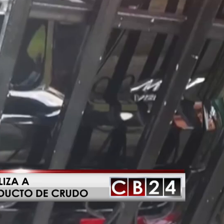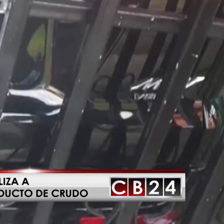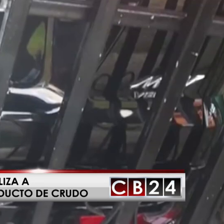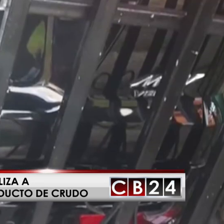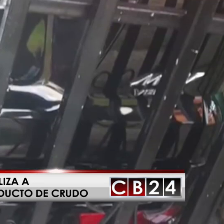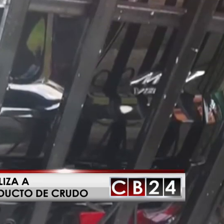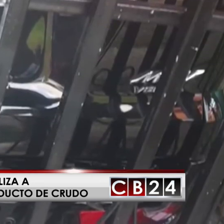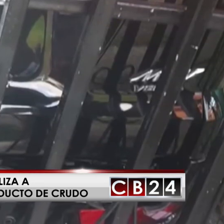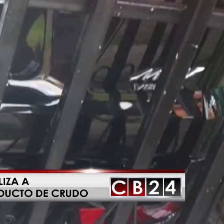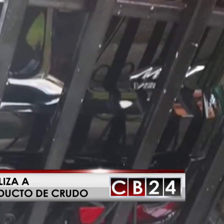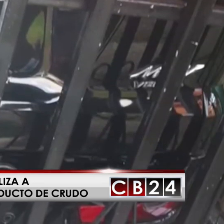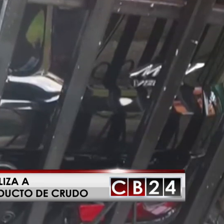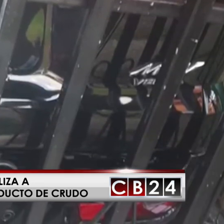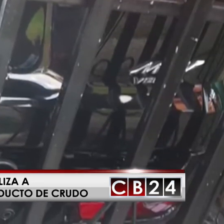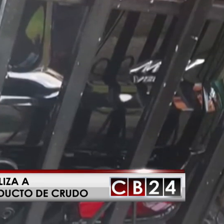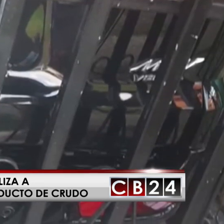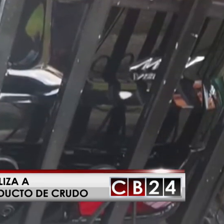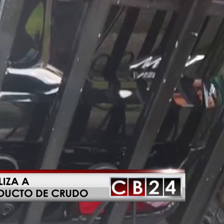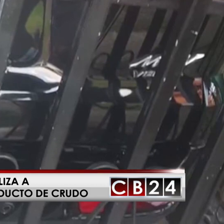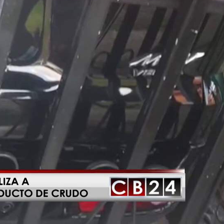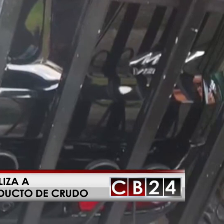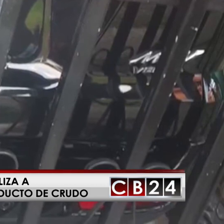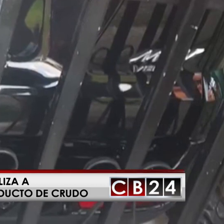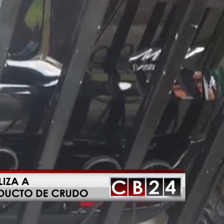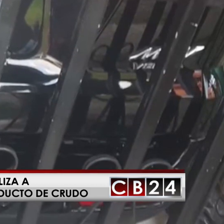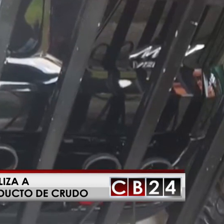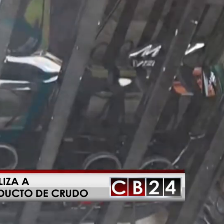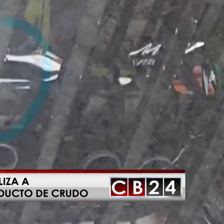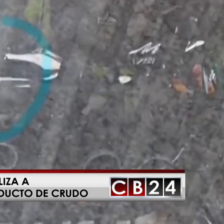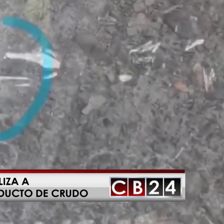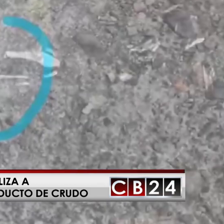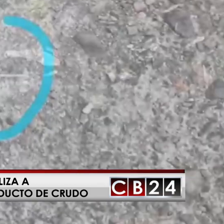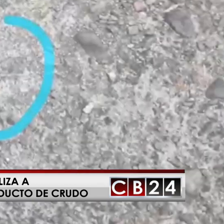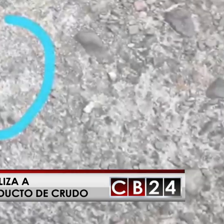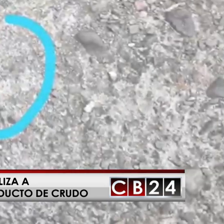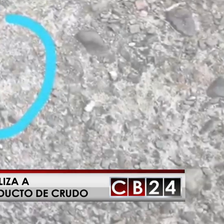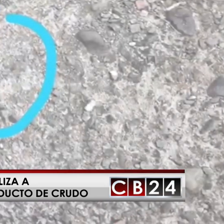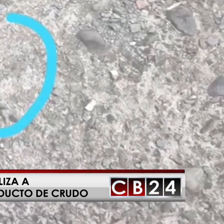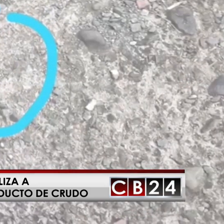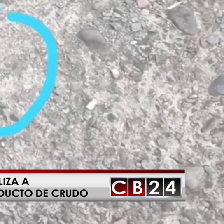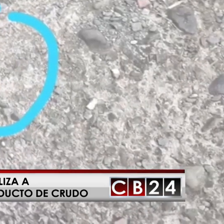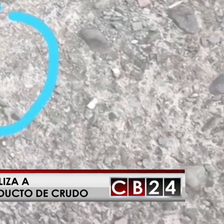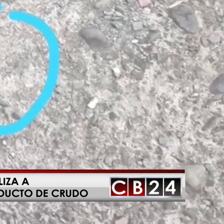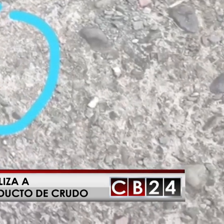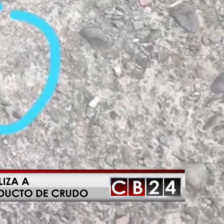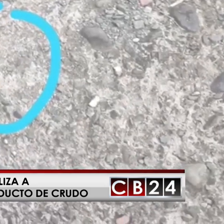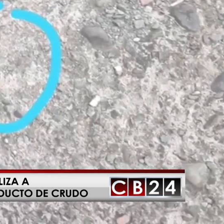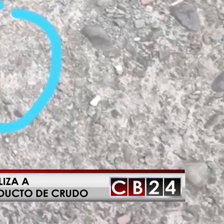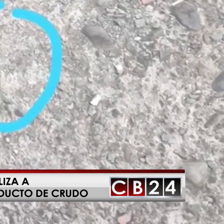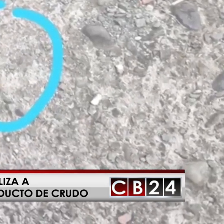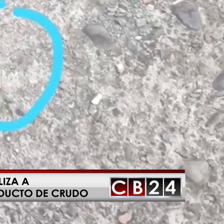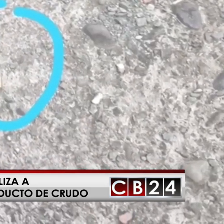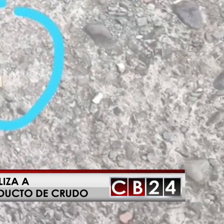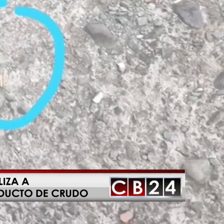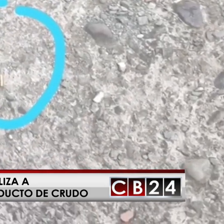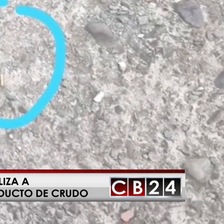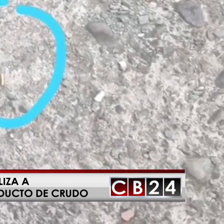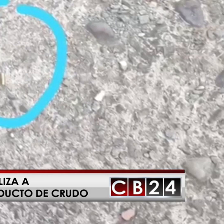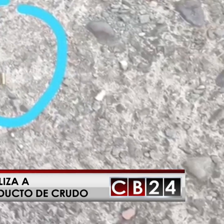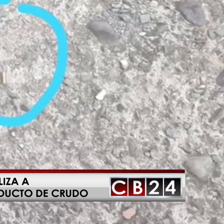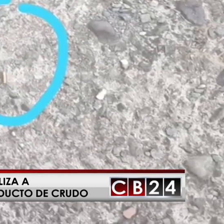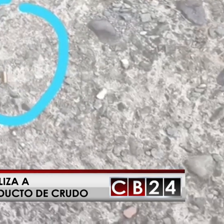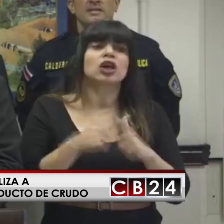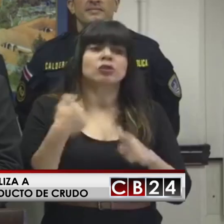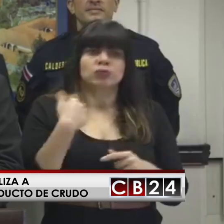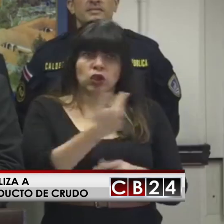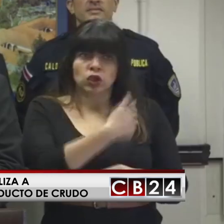de Recope, donde ya accionan armas de fuego en contra de estas personas, que eventualmente podrían causar la muerte de alguien.